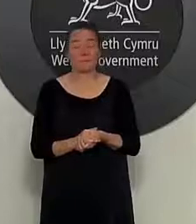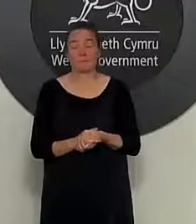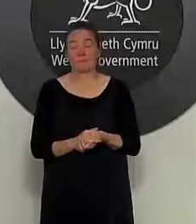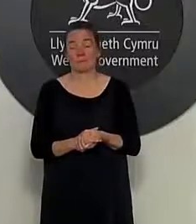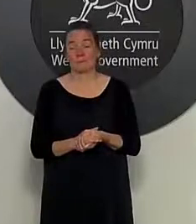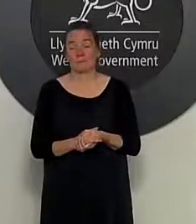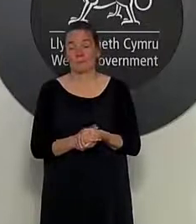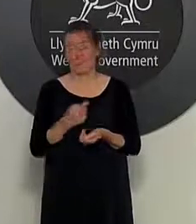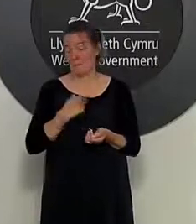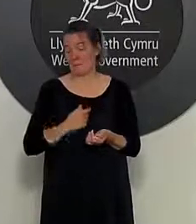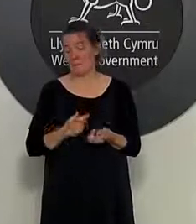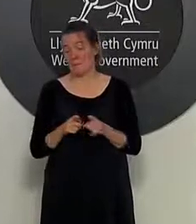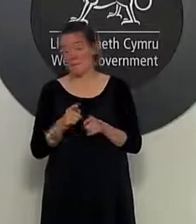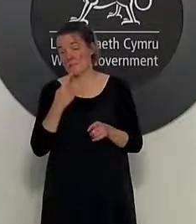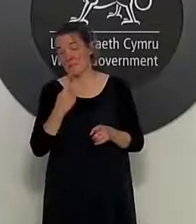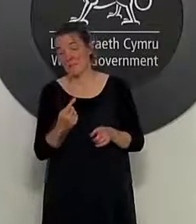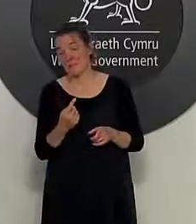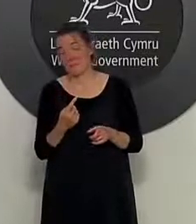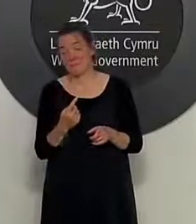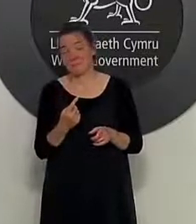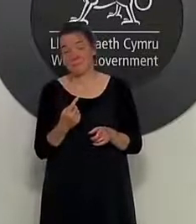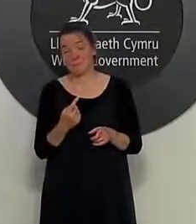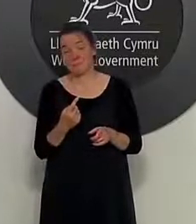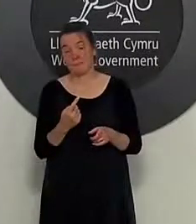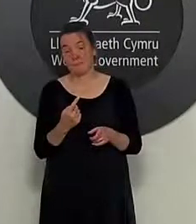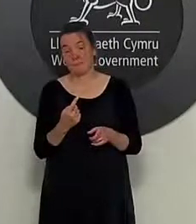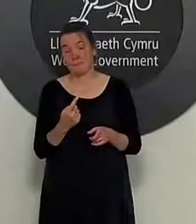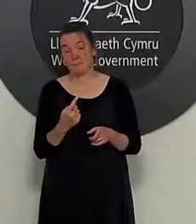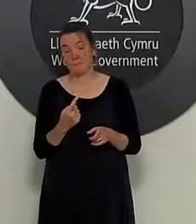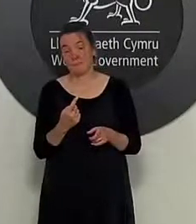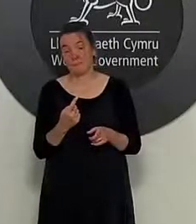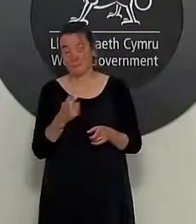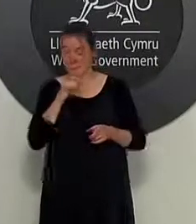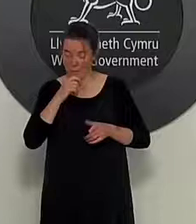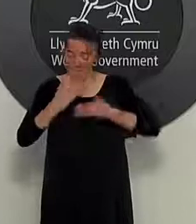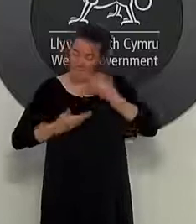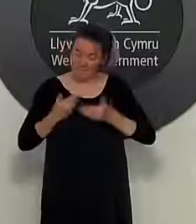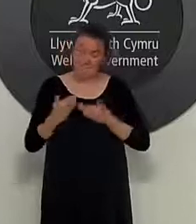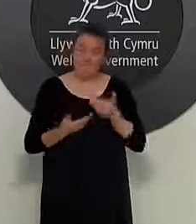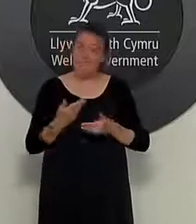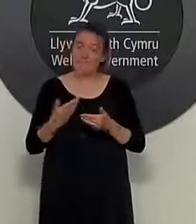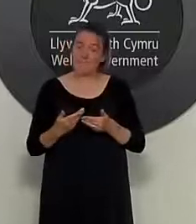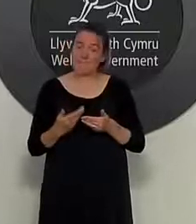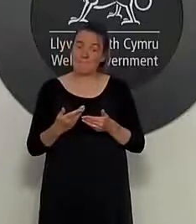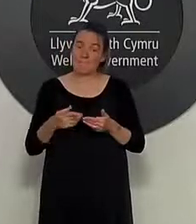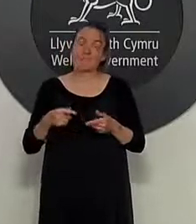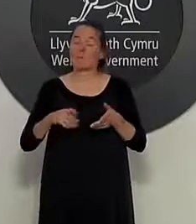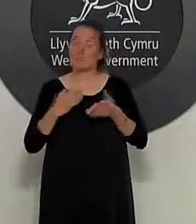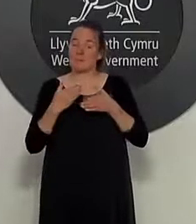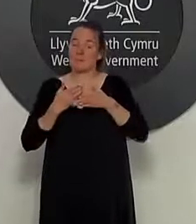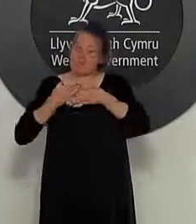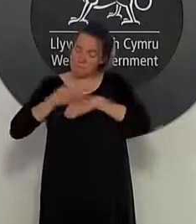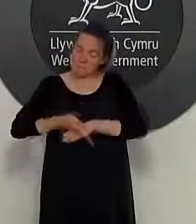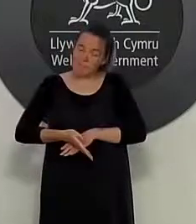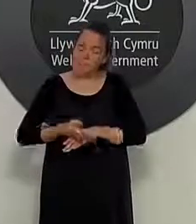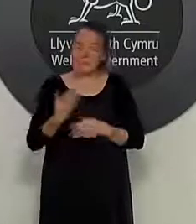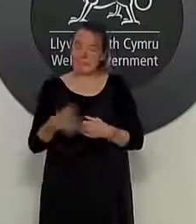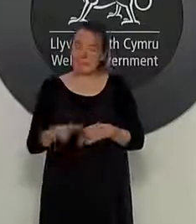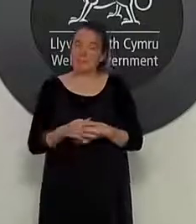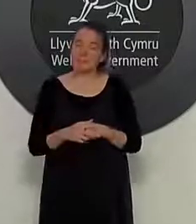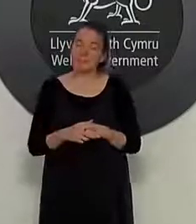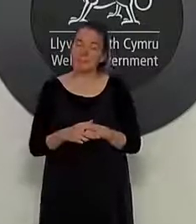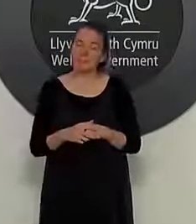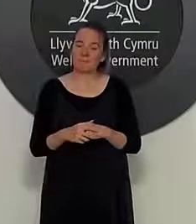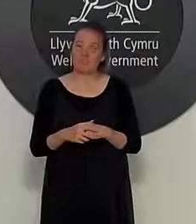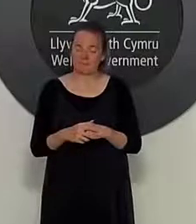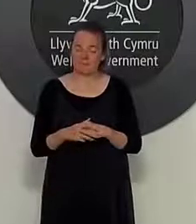dwi wedi ddweud, dwi'n mynd I bwrw mlaen gyda'r gwaith caled sydd â ni nawr I troi